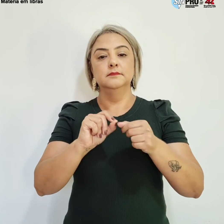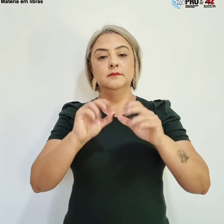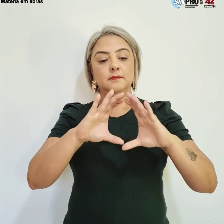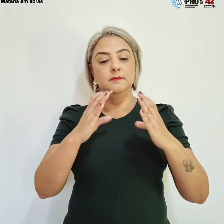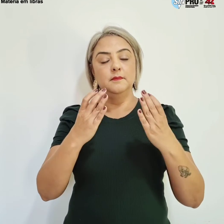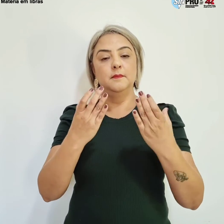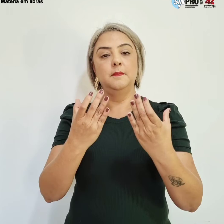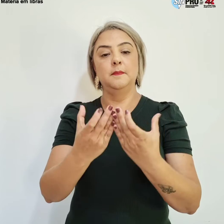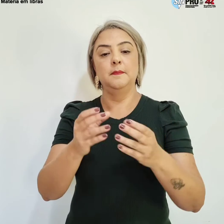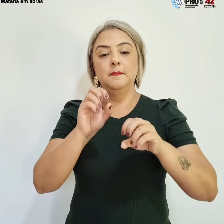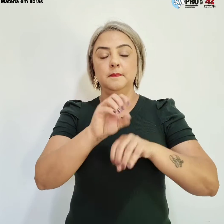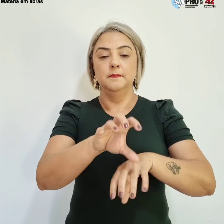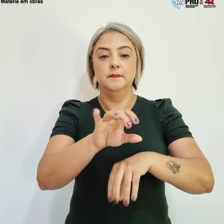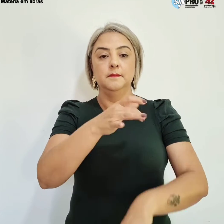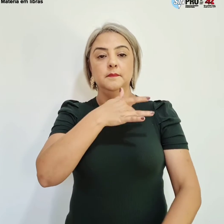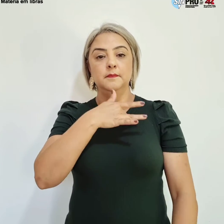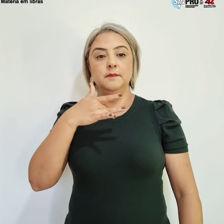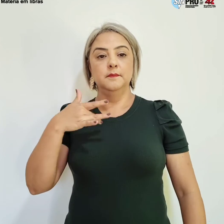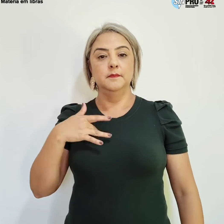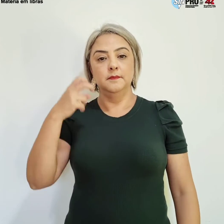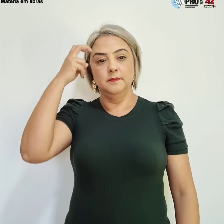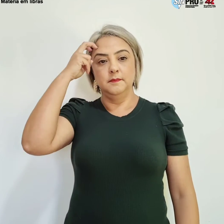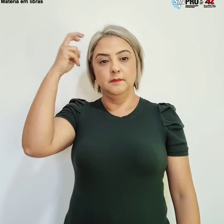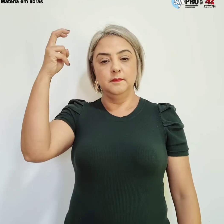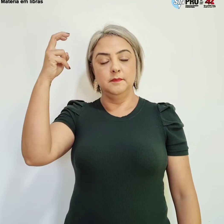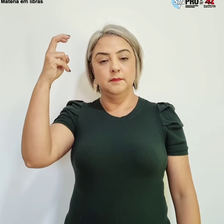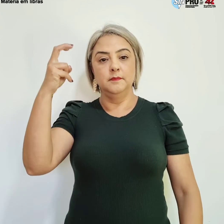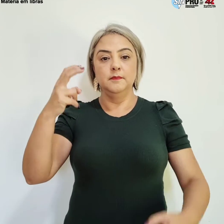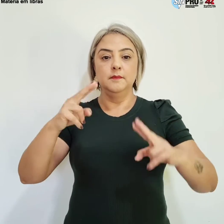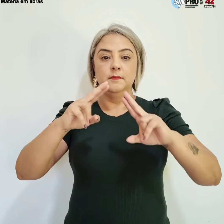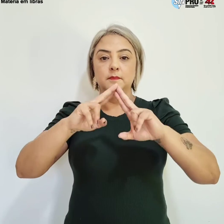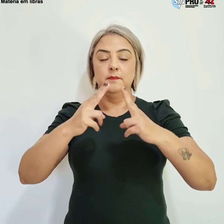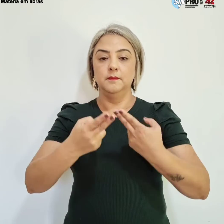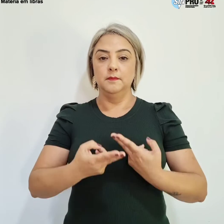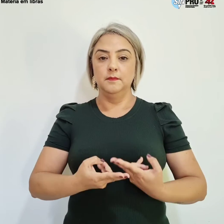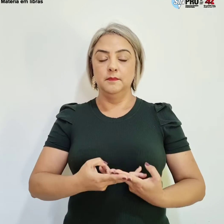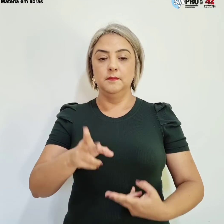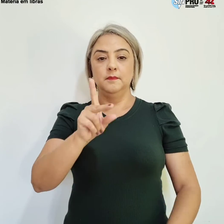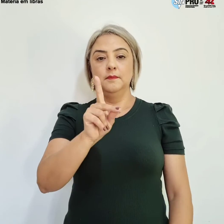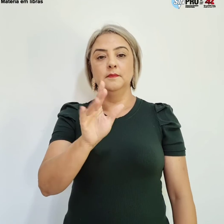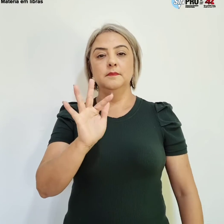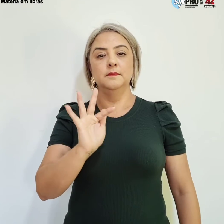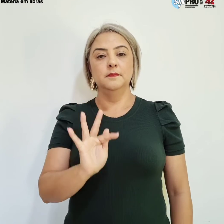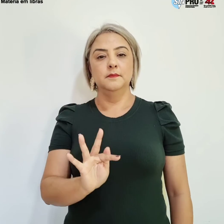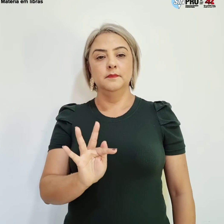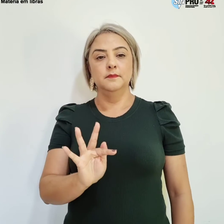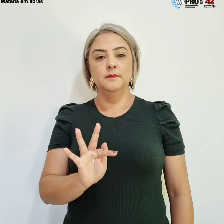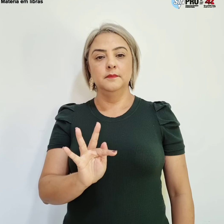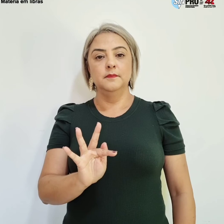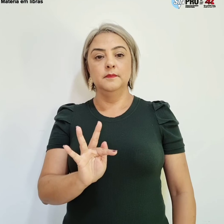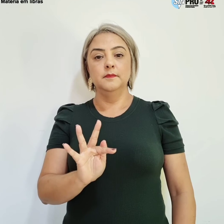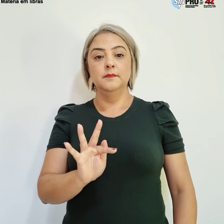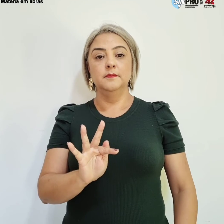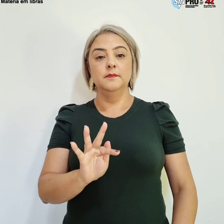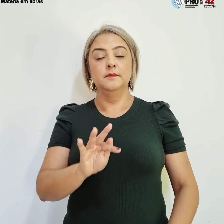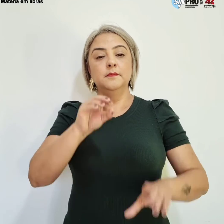Educação, Saúde e Cultura da Câmara Legislativa do Distrito Federal e transmitida por todas as